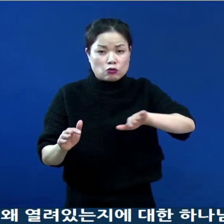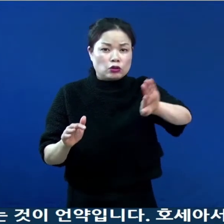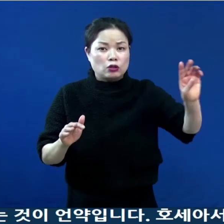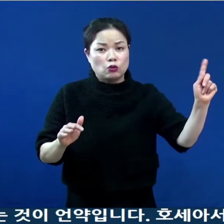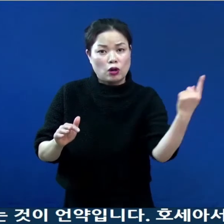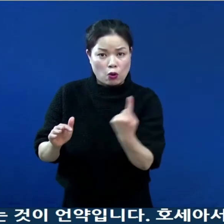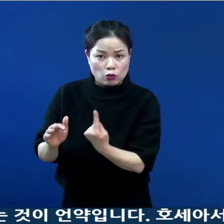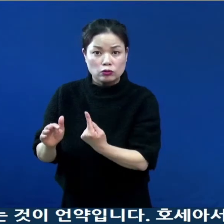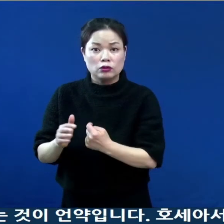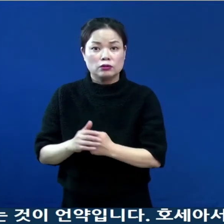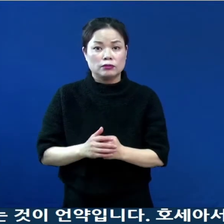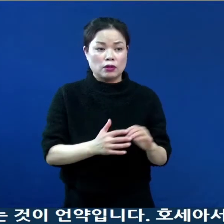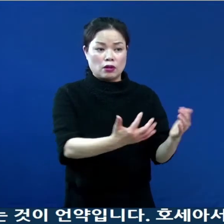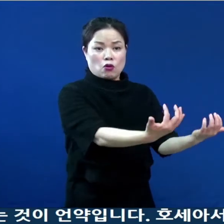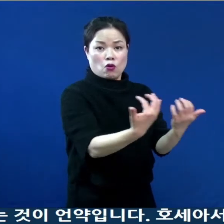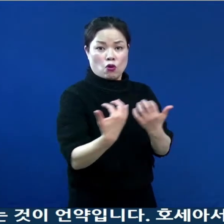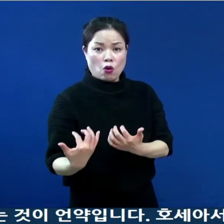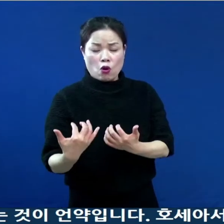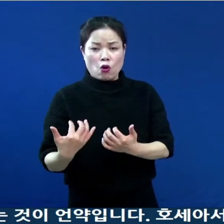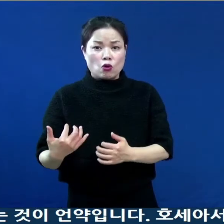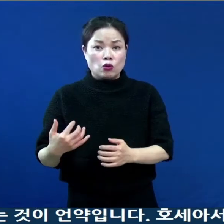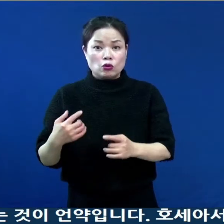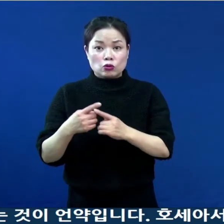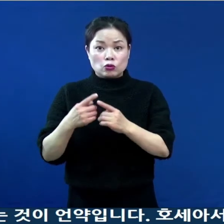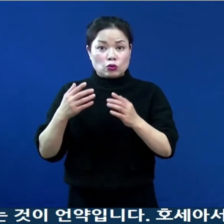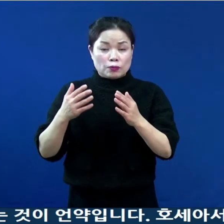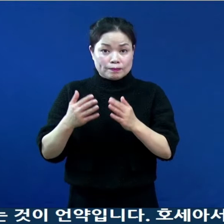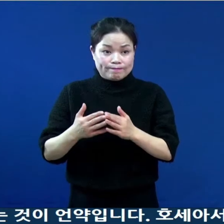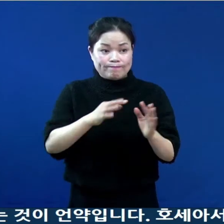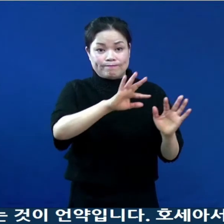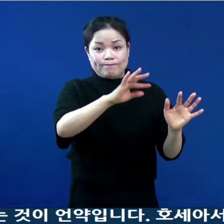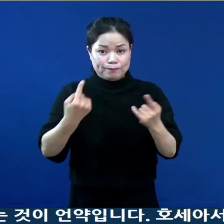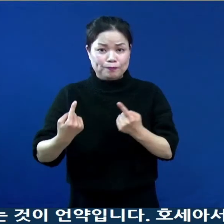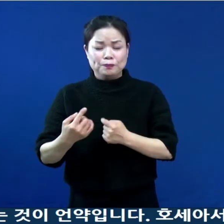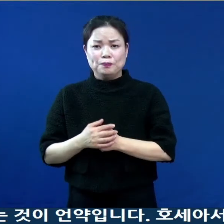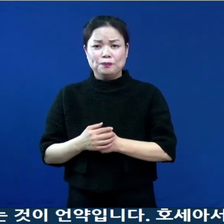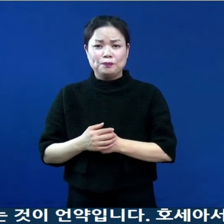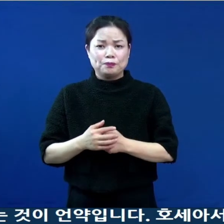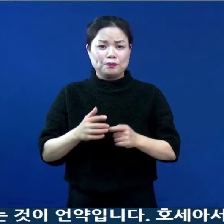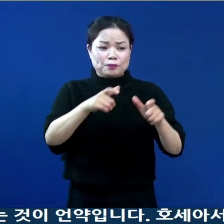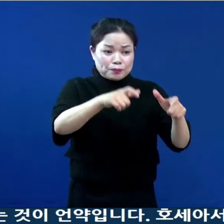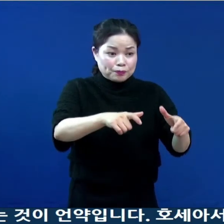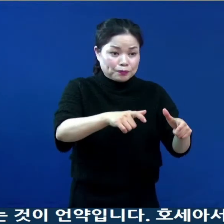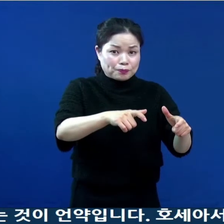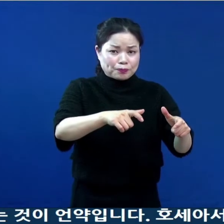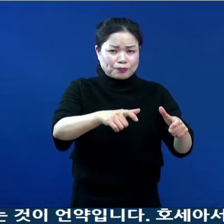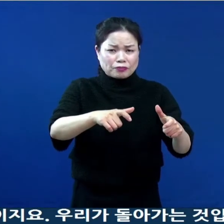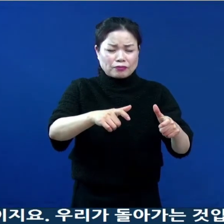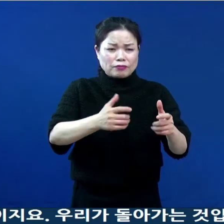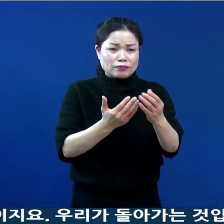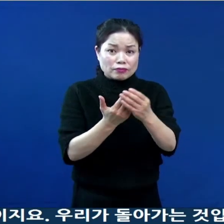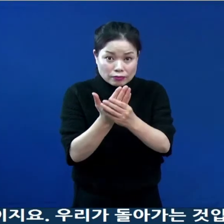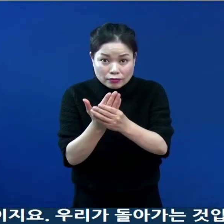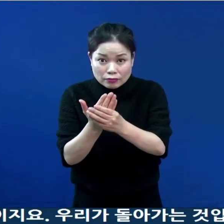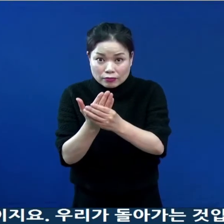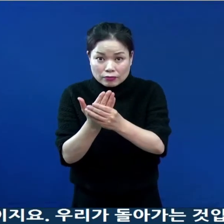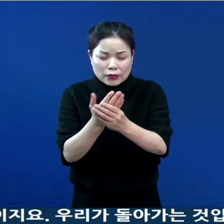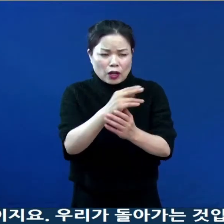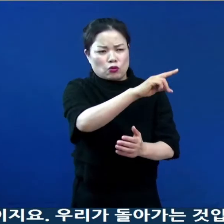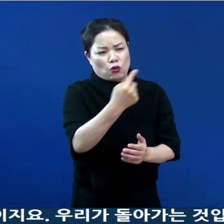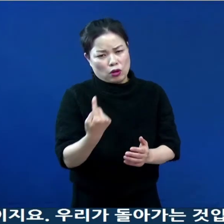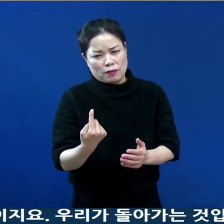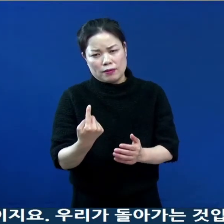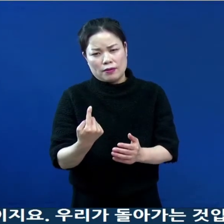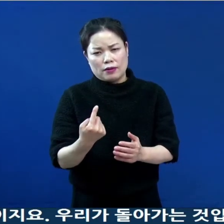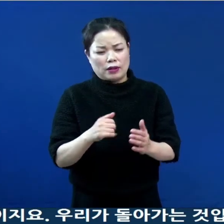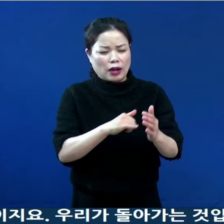것. 우리 교회가 돌아가는 겁니다. 여러분의 교구가 돌아가는 겁니다. 순이 돌아가는 겁니다. 가족이